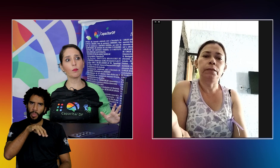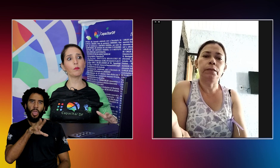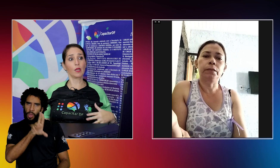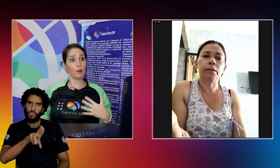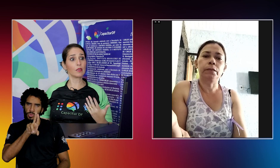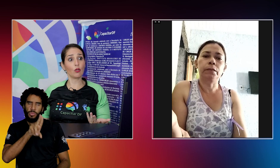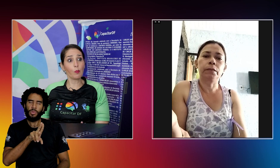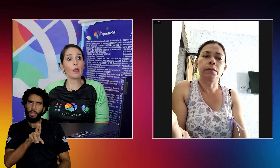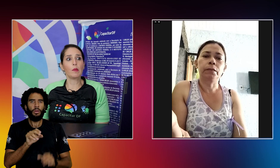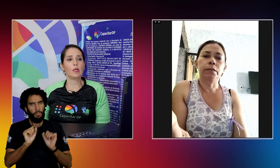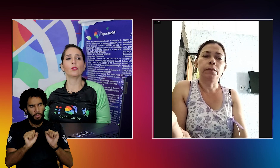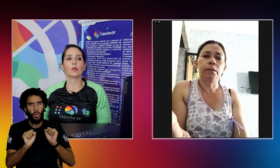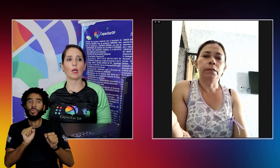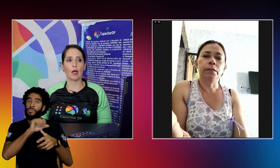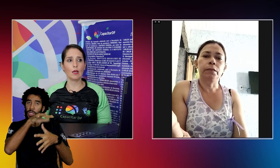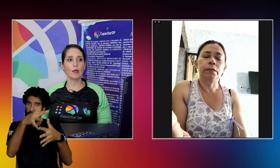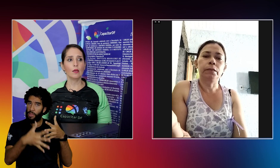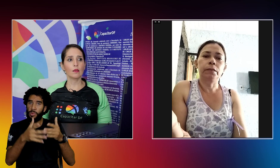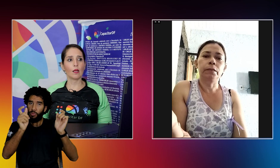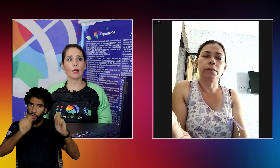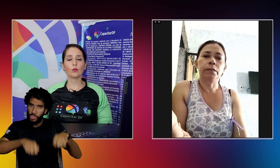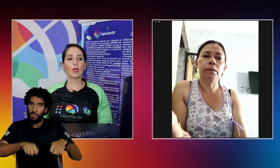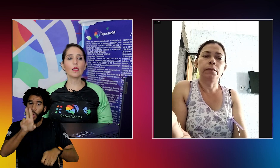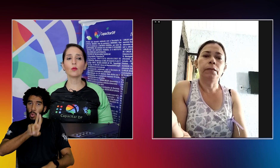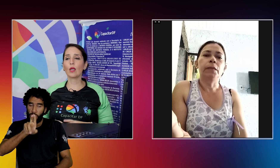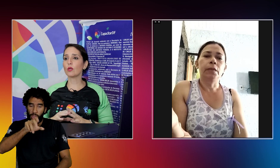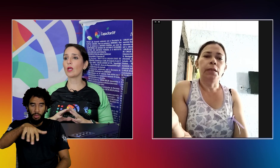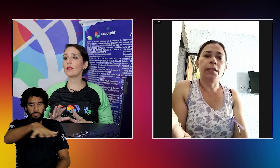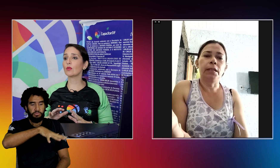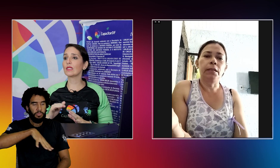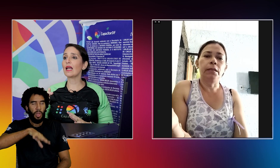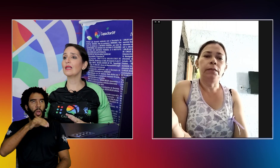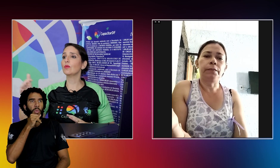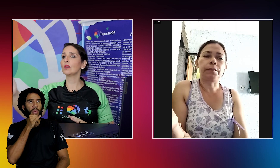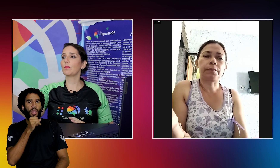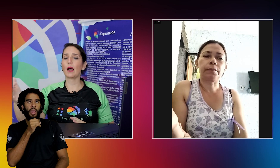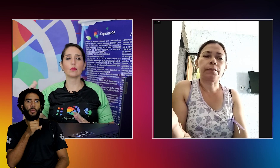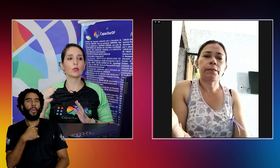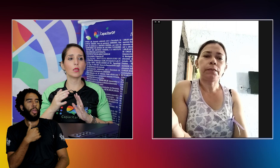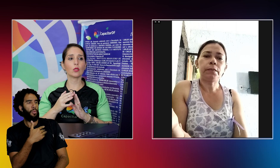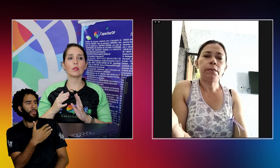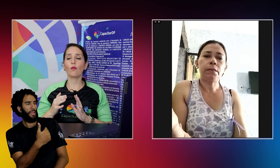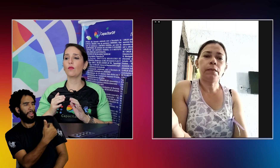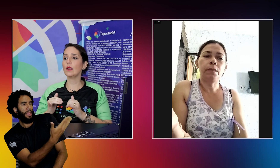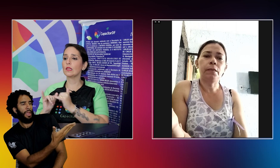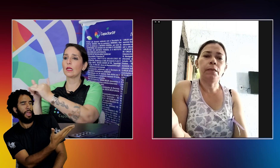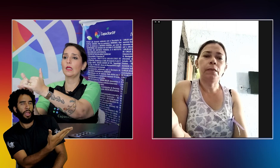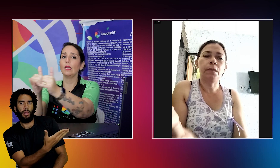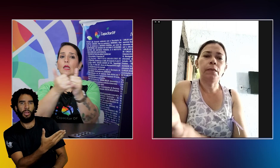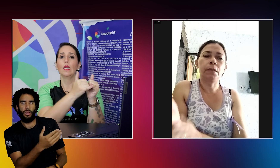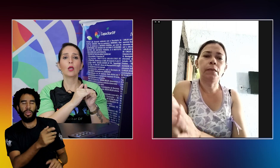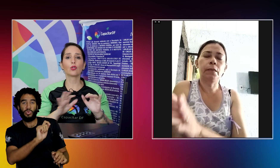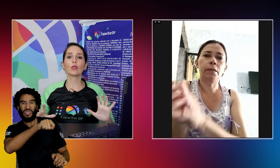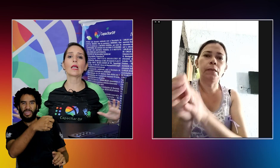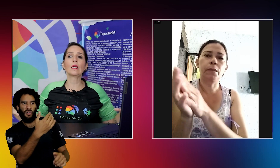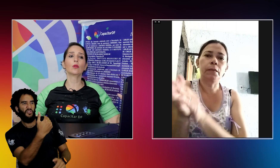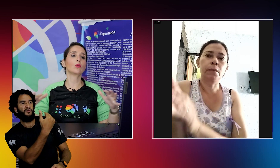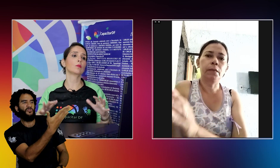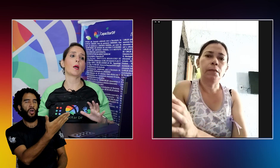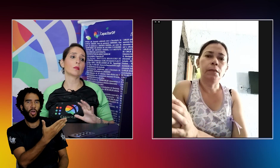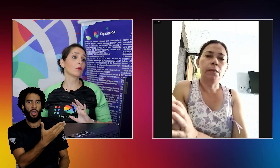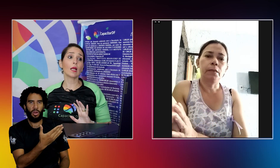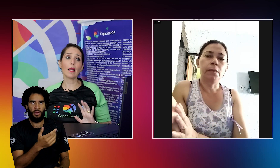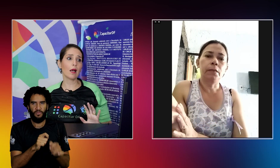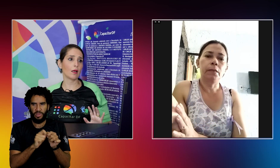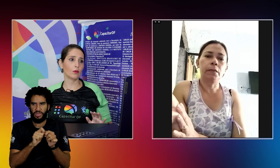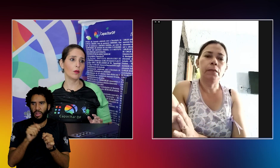que a Libras te permite usar, tá? Não tem o negócio de, eu saí do espaço. Ou seja, se eu fiz aqui, eu estou saindo do